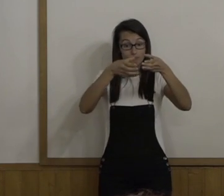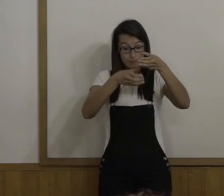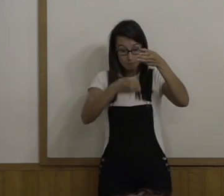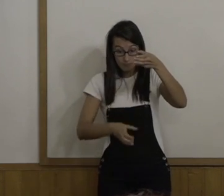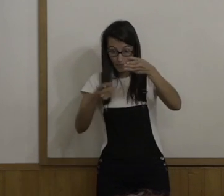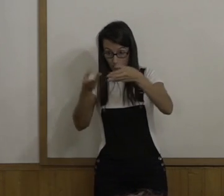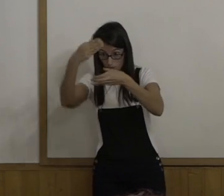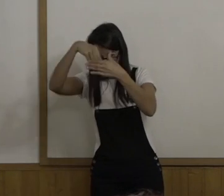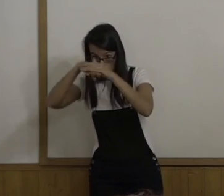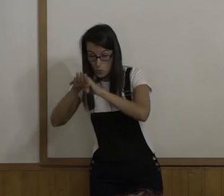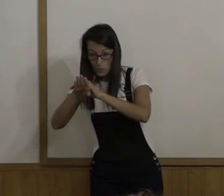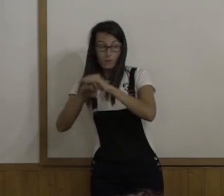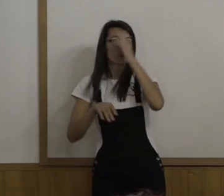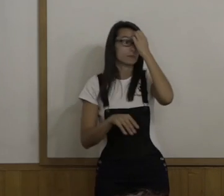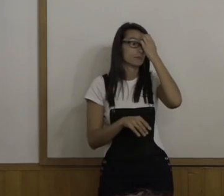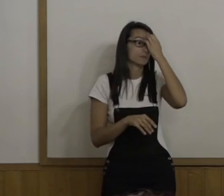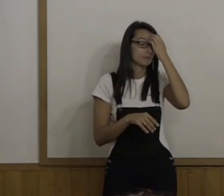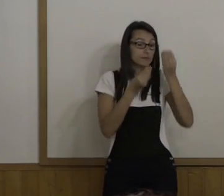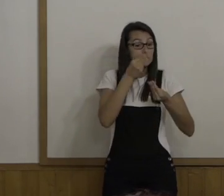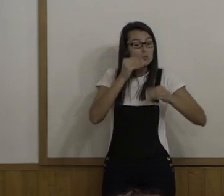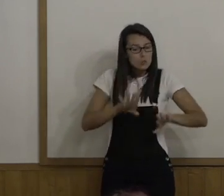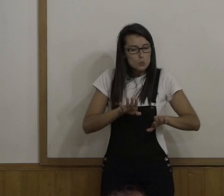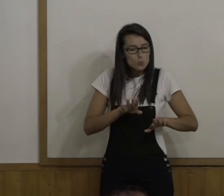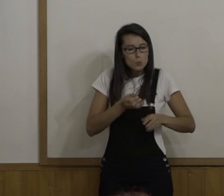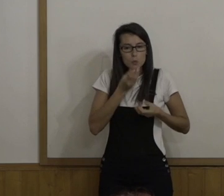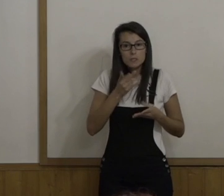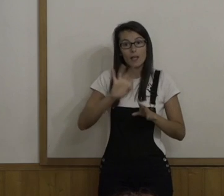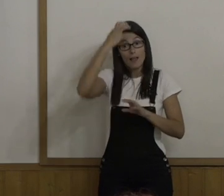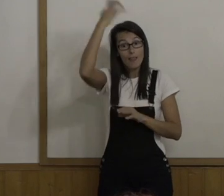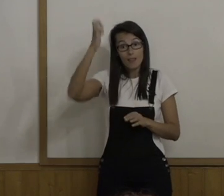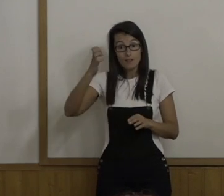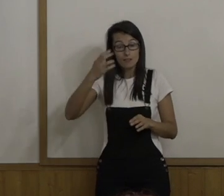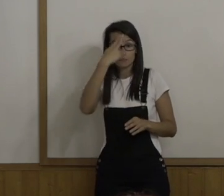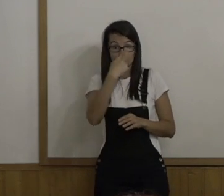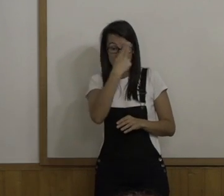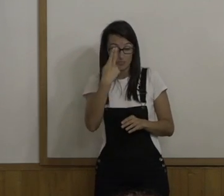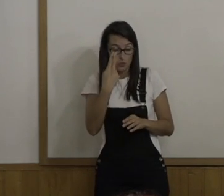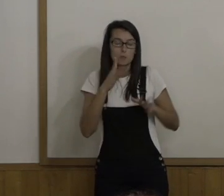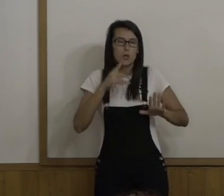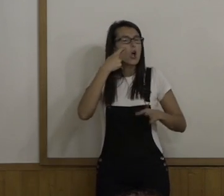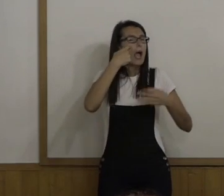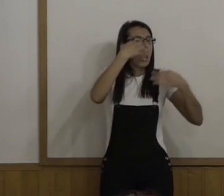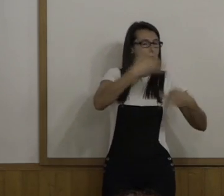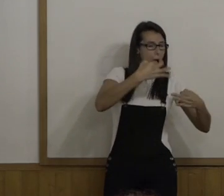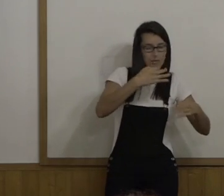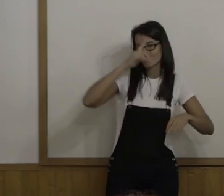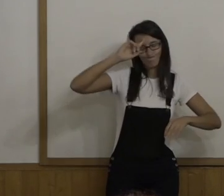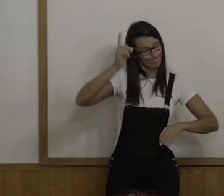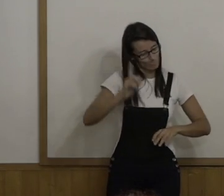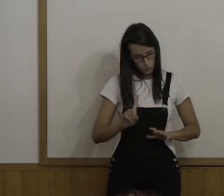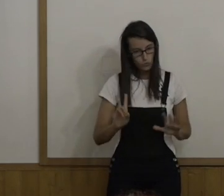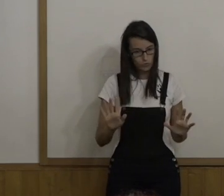tienen allí guardado. Cuenta también la leyenda que los reyes católicos, que esto no se sabe, esto lo